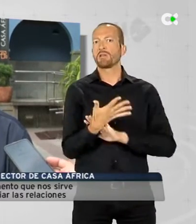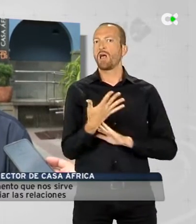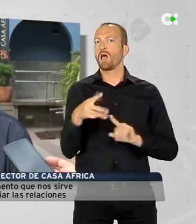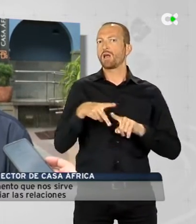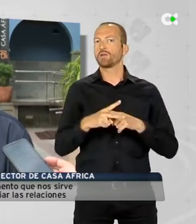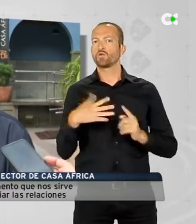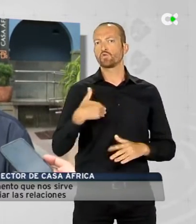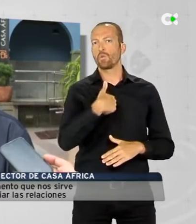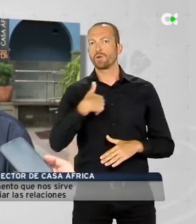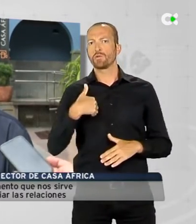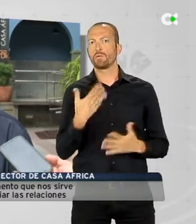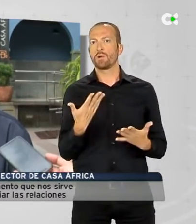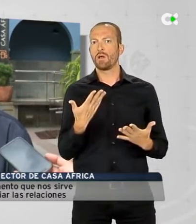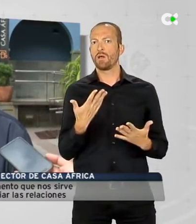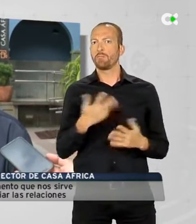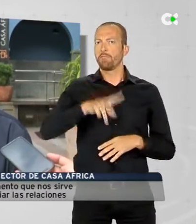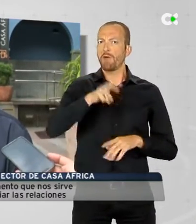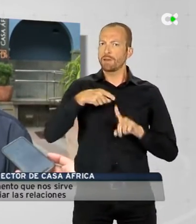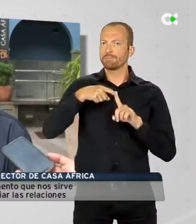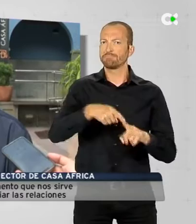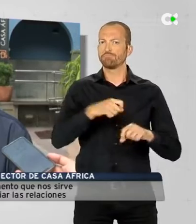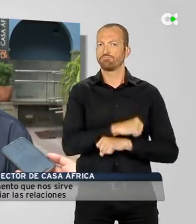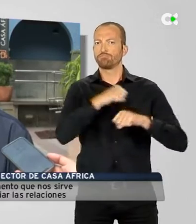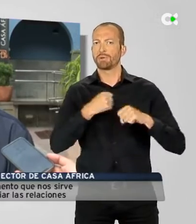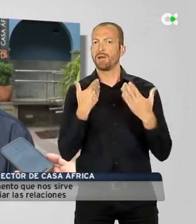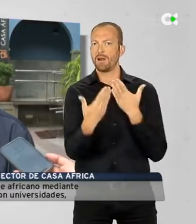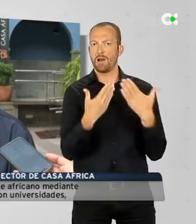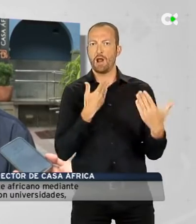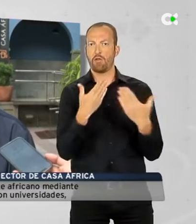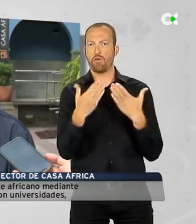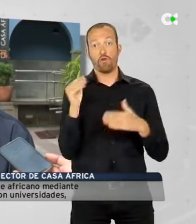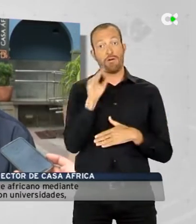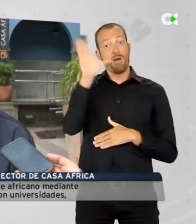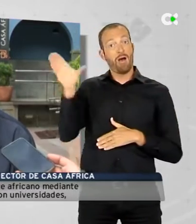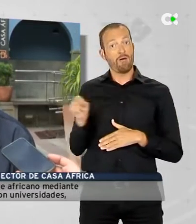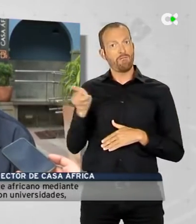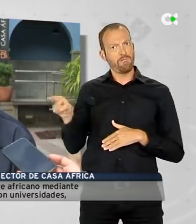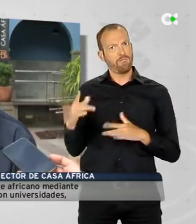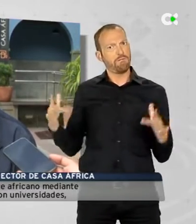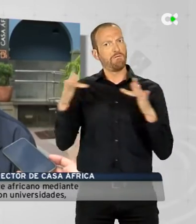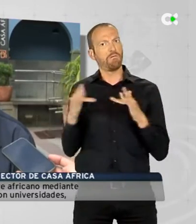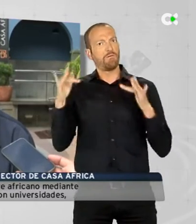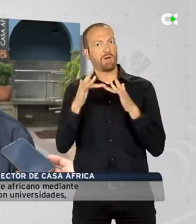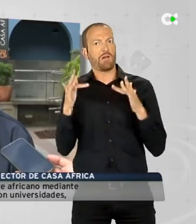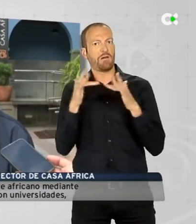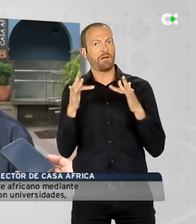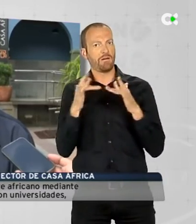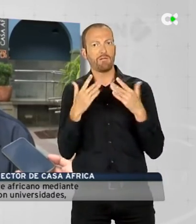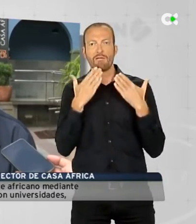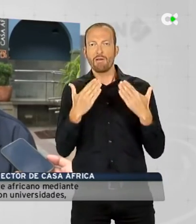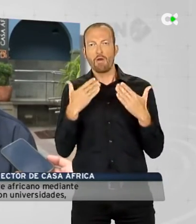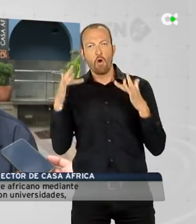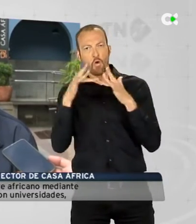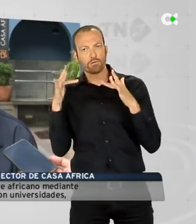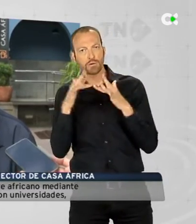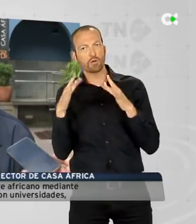que nos sirve para potenciar las relaciones con el continente africano mediante